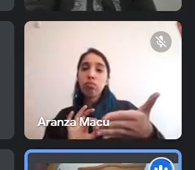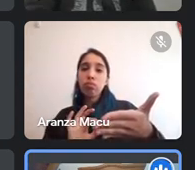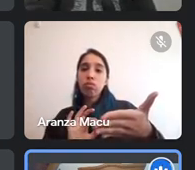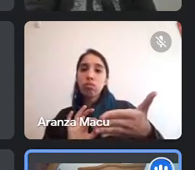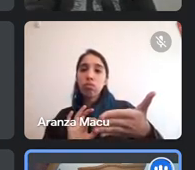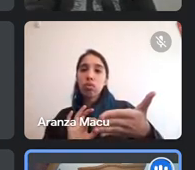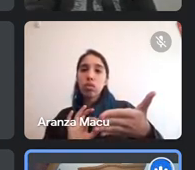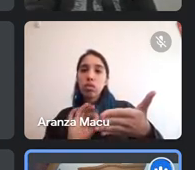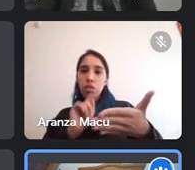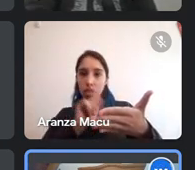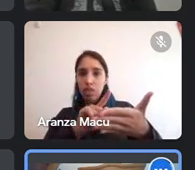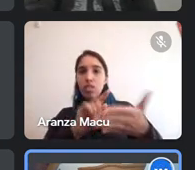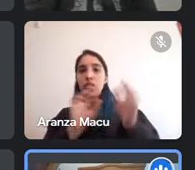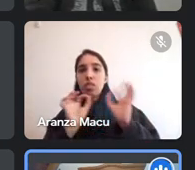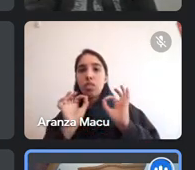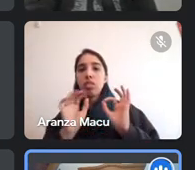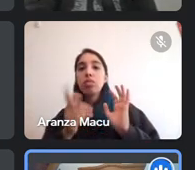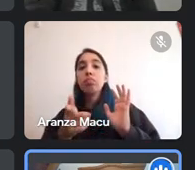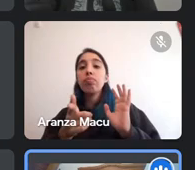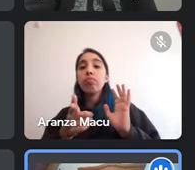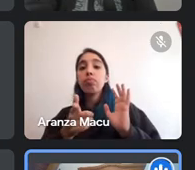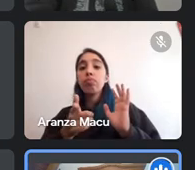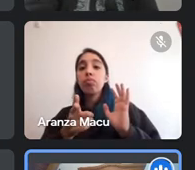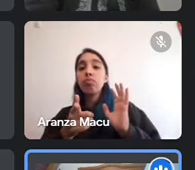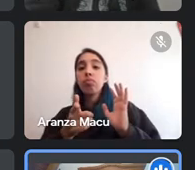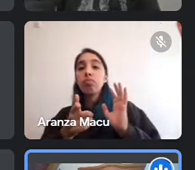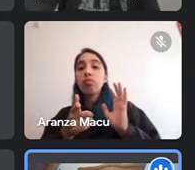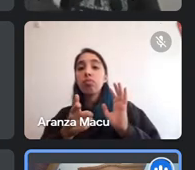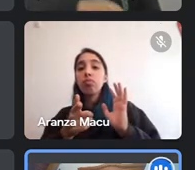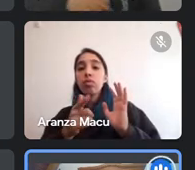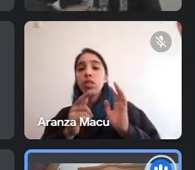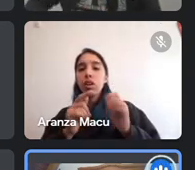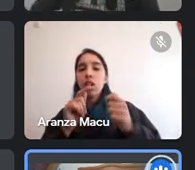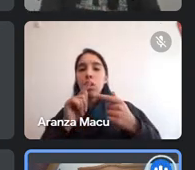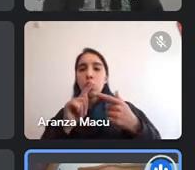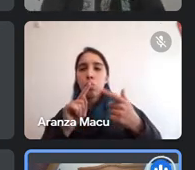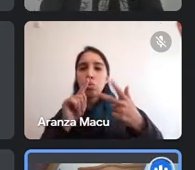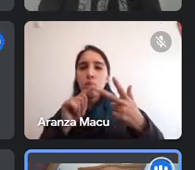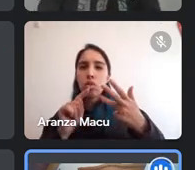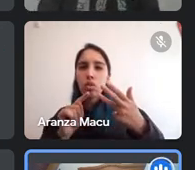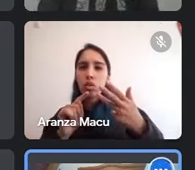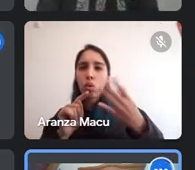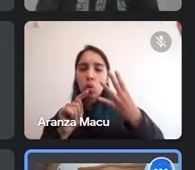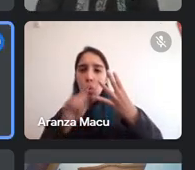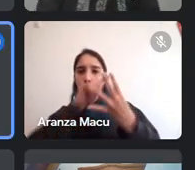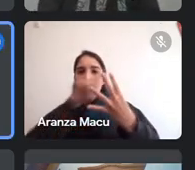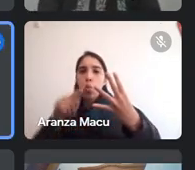Tenemos entonces, yo tengo acá dos, tres, cuatro sustantivos,